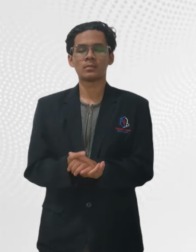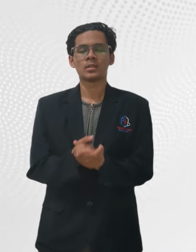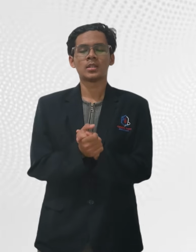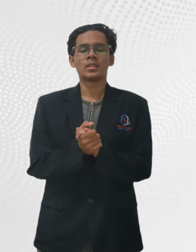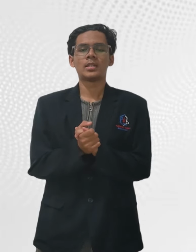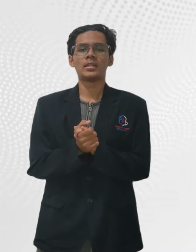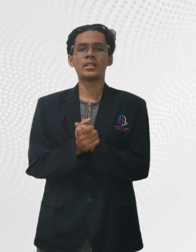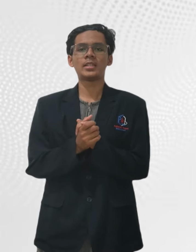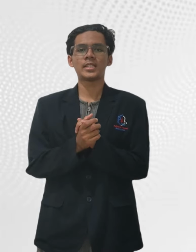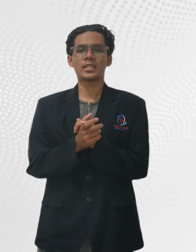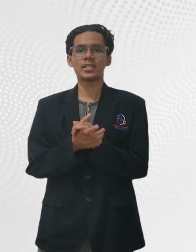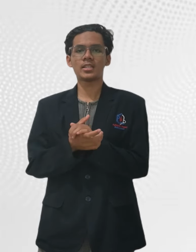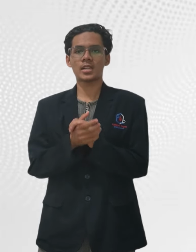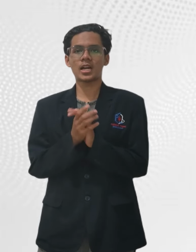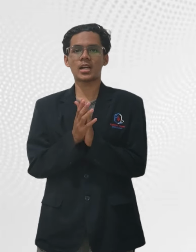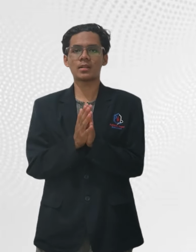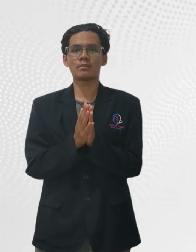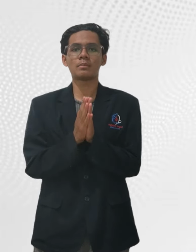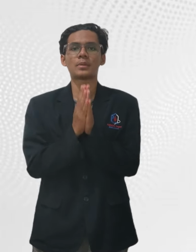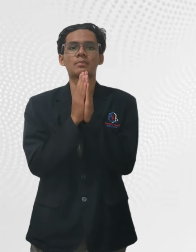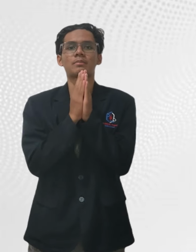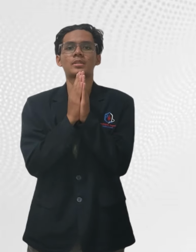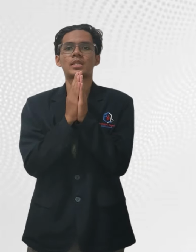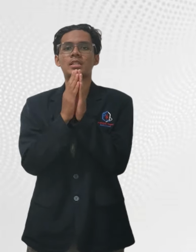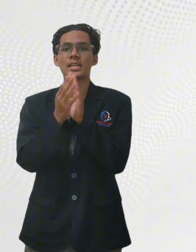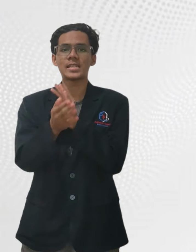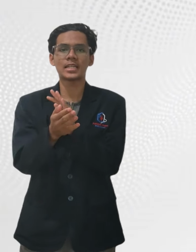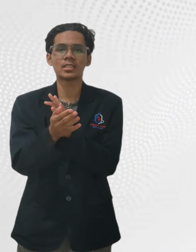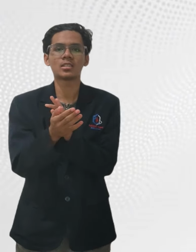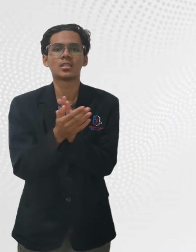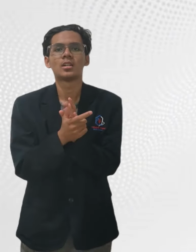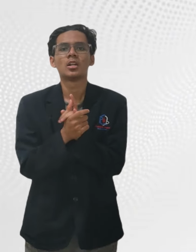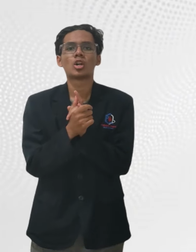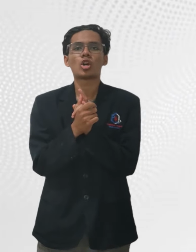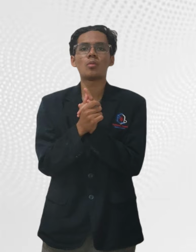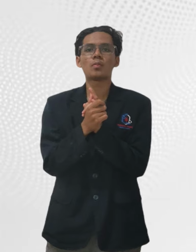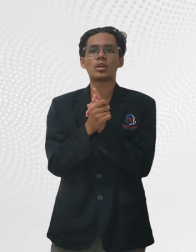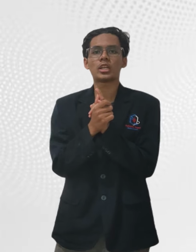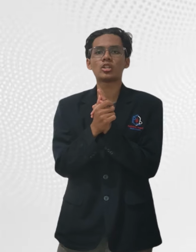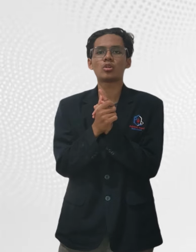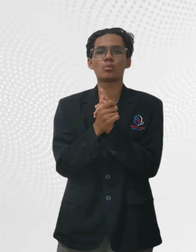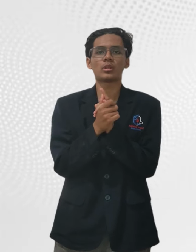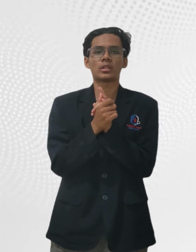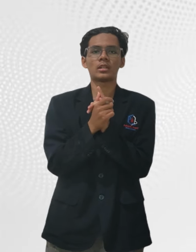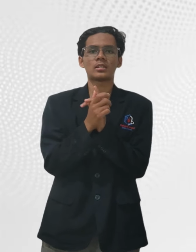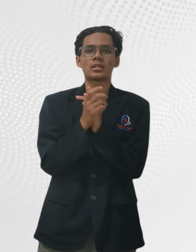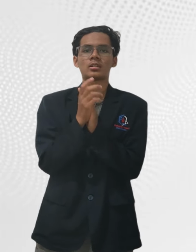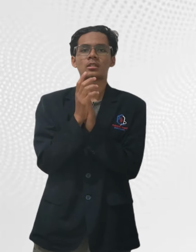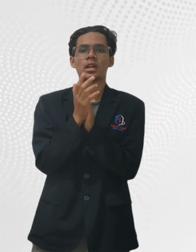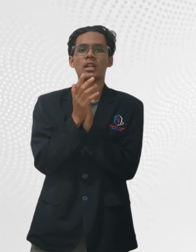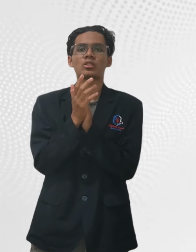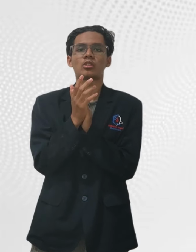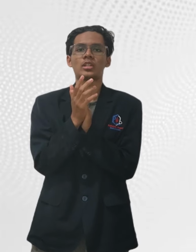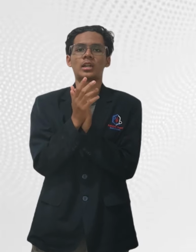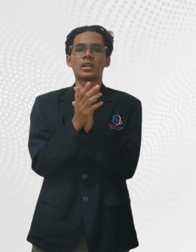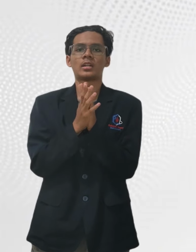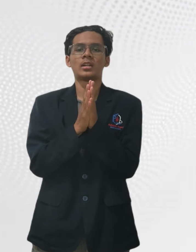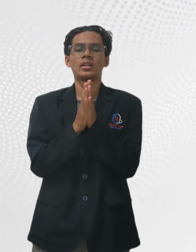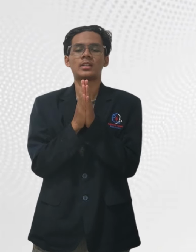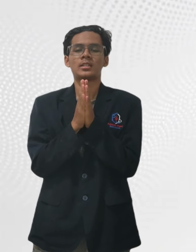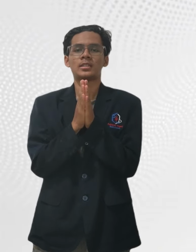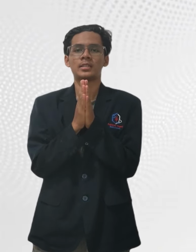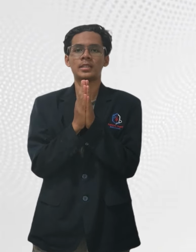93 2022 066. Jadi di sini saya akan mempresentasikan komponen-komponen dasar